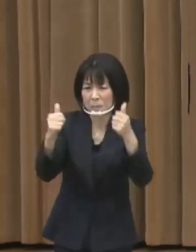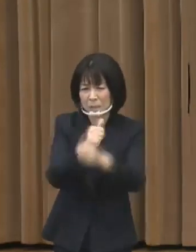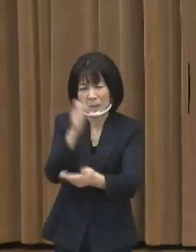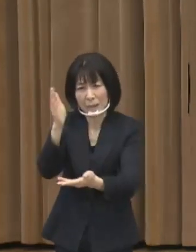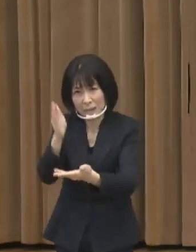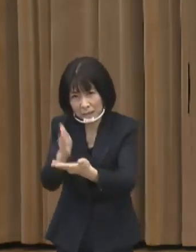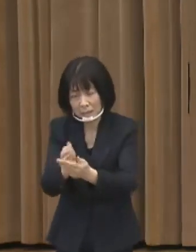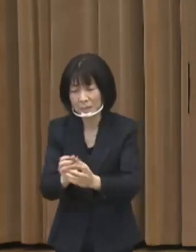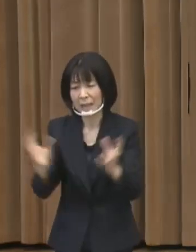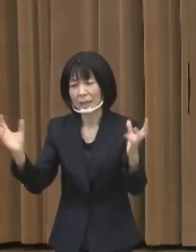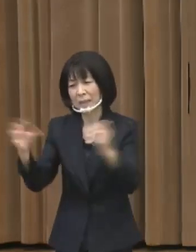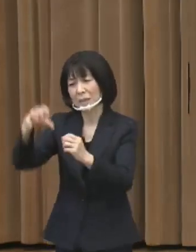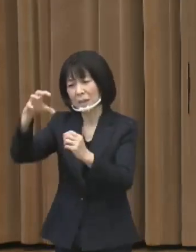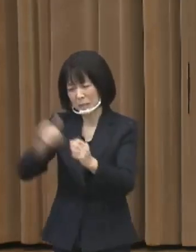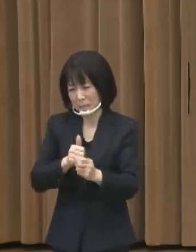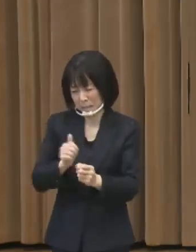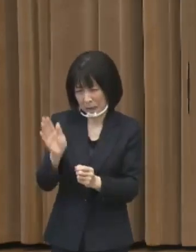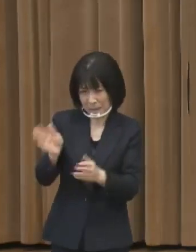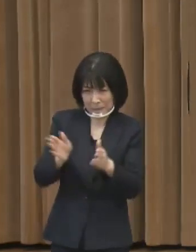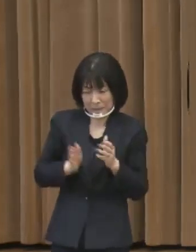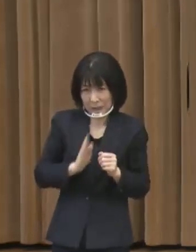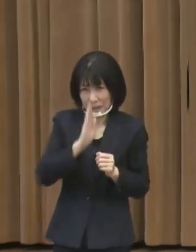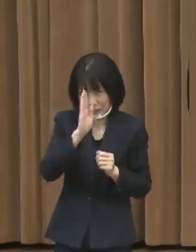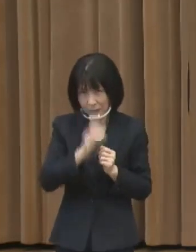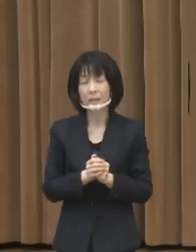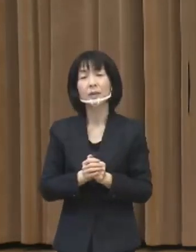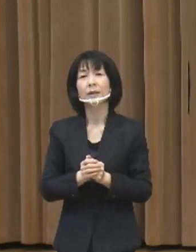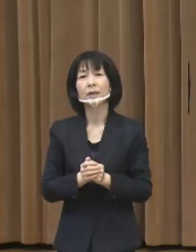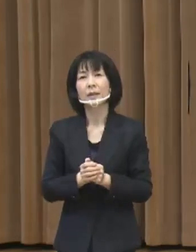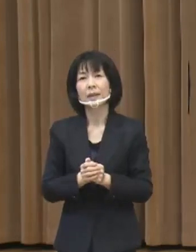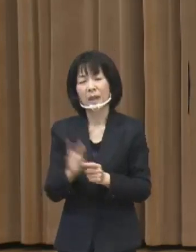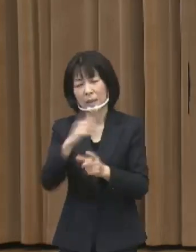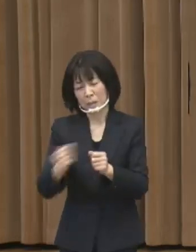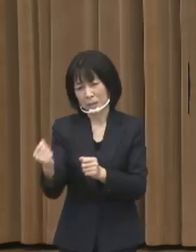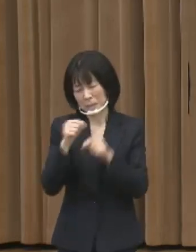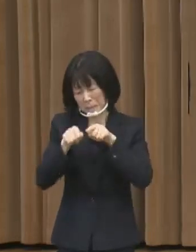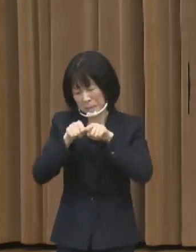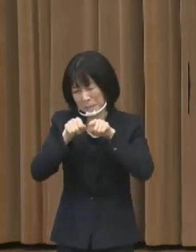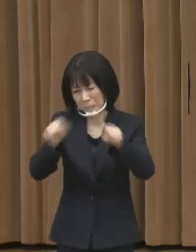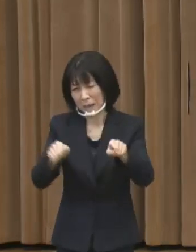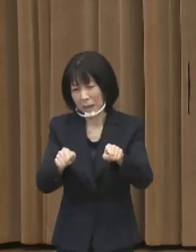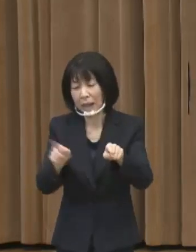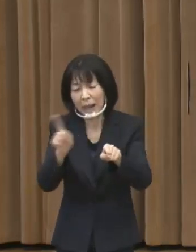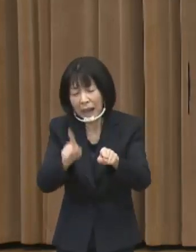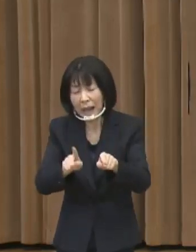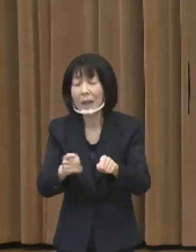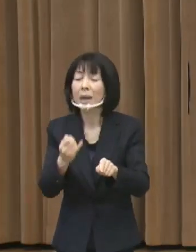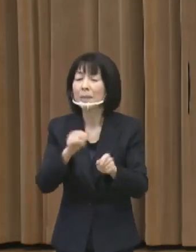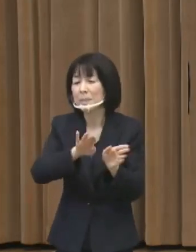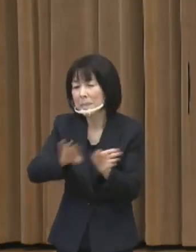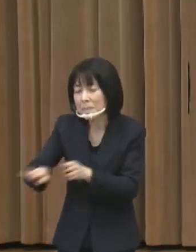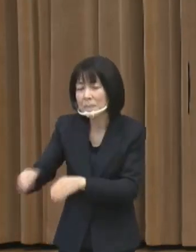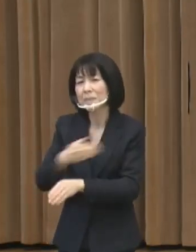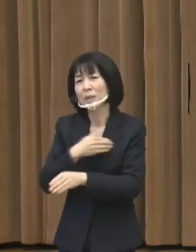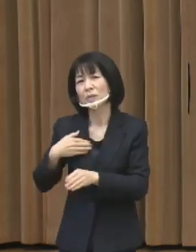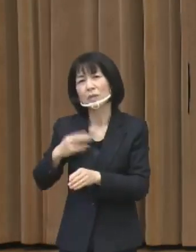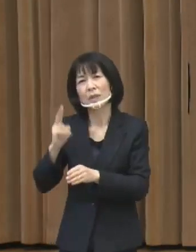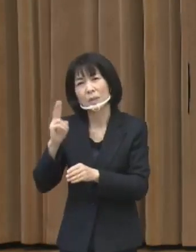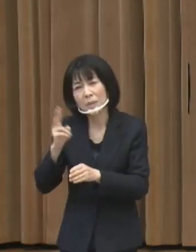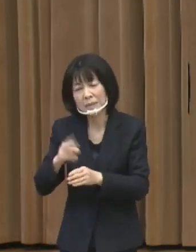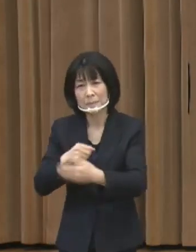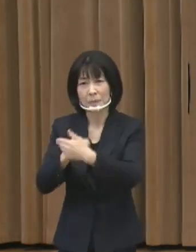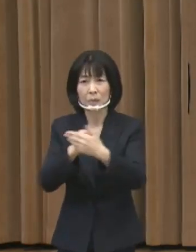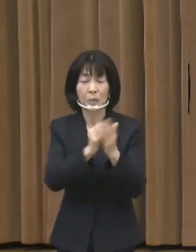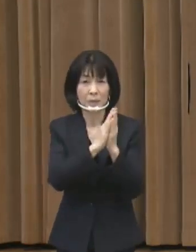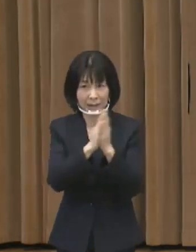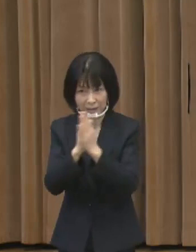の集まる場所には行かないでください。さらなる強い措置を出さなくてもいいように、皆様のご協力をぜひお願い